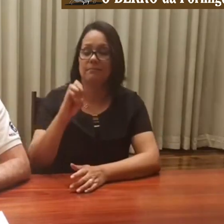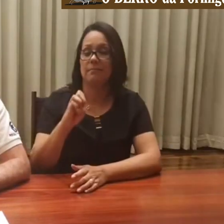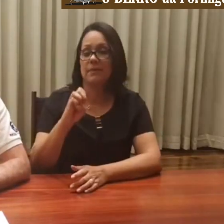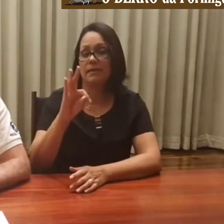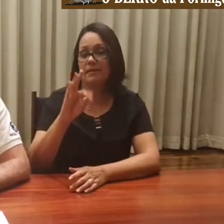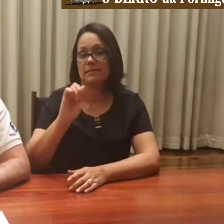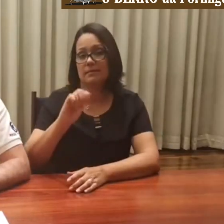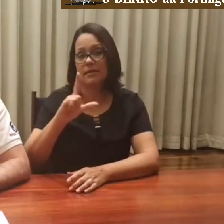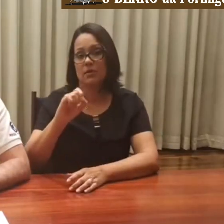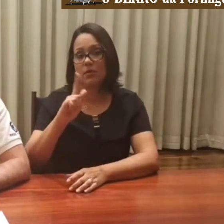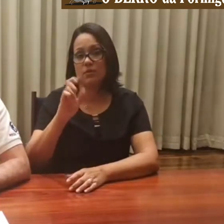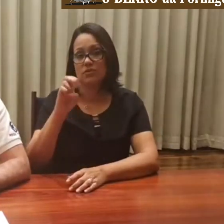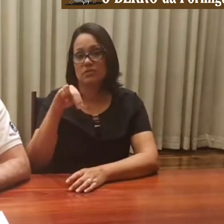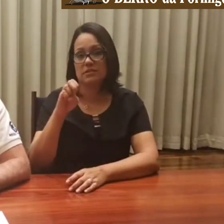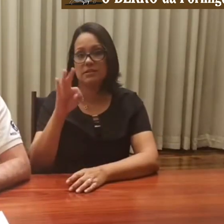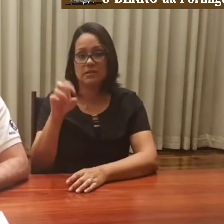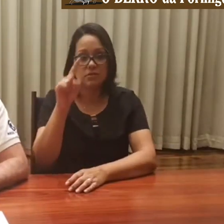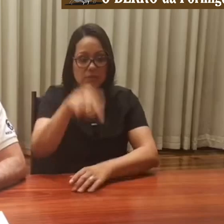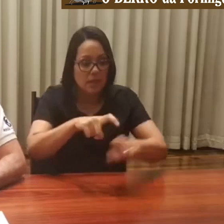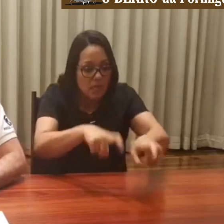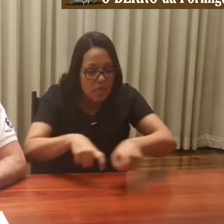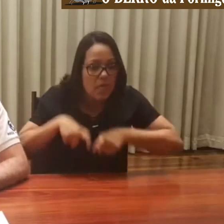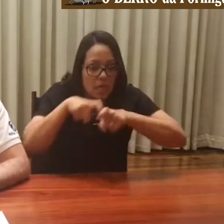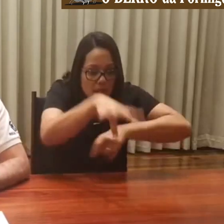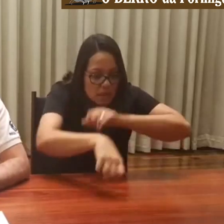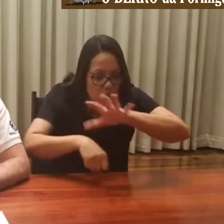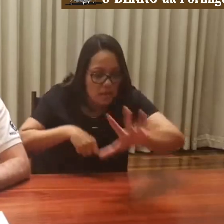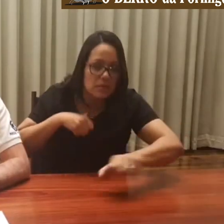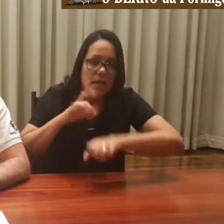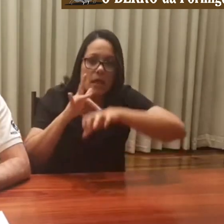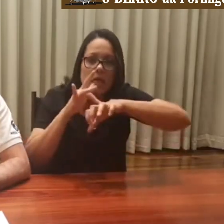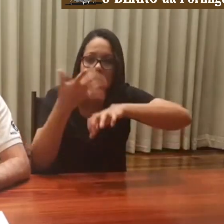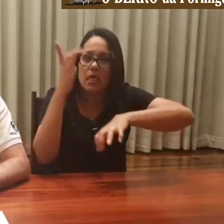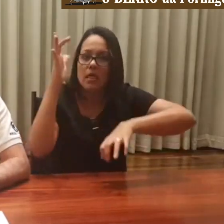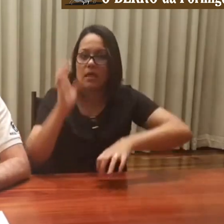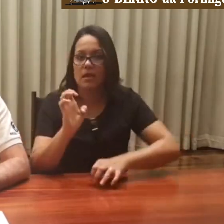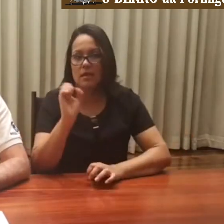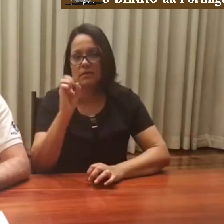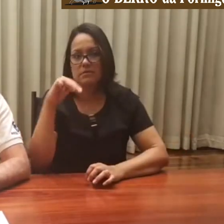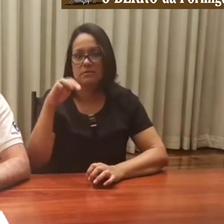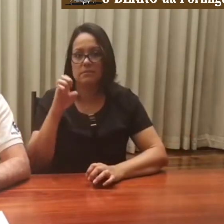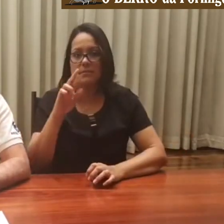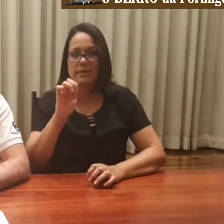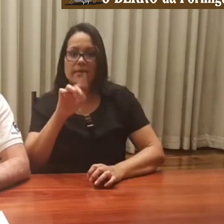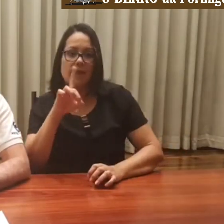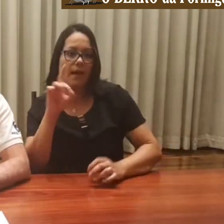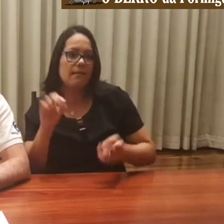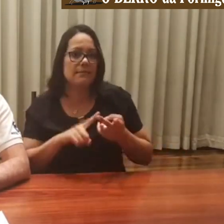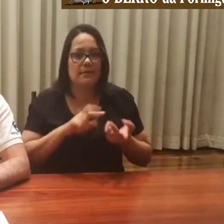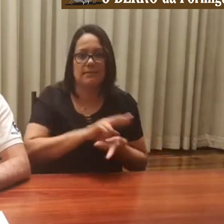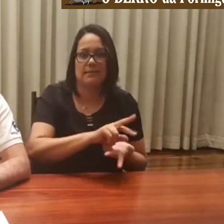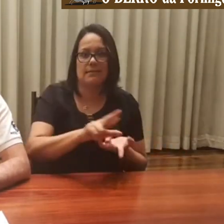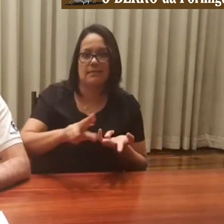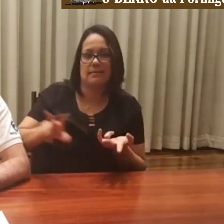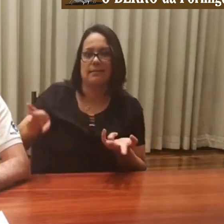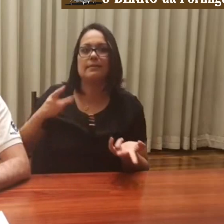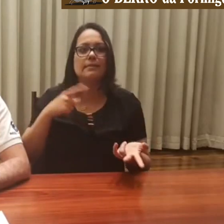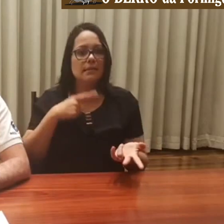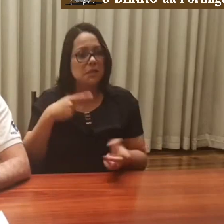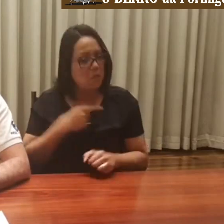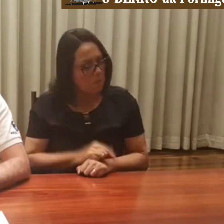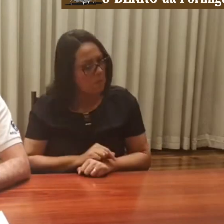tem esmeralda e outros minerais. Então não é à toa que essas reservas cada vez mais aparece aqui